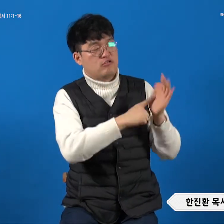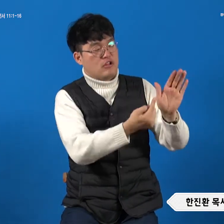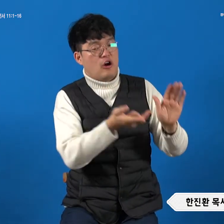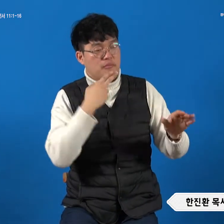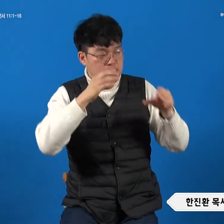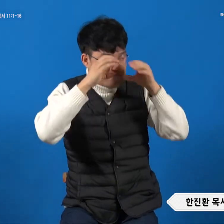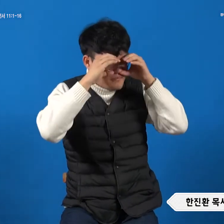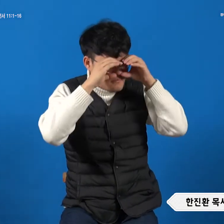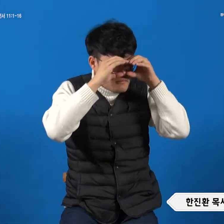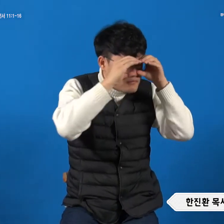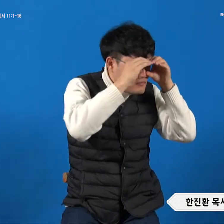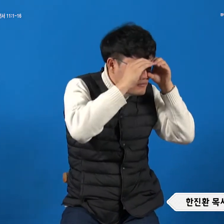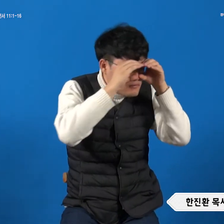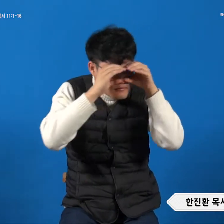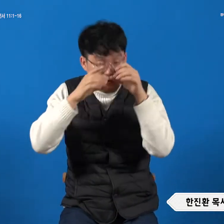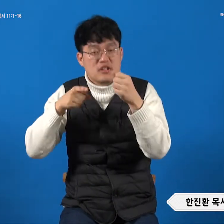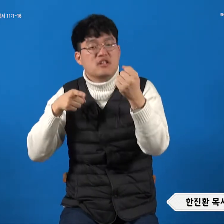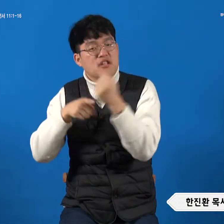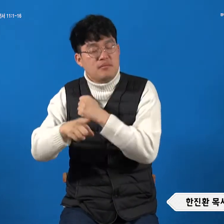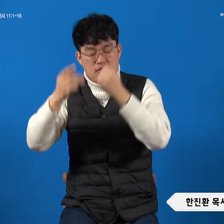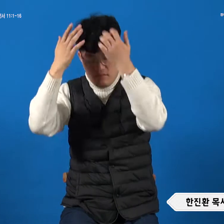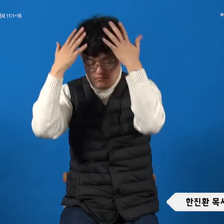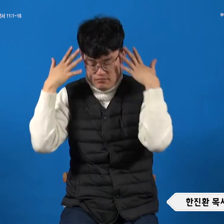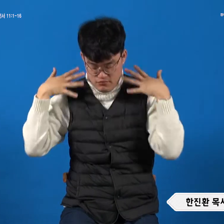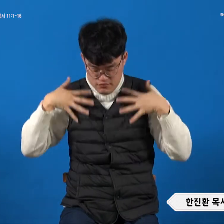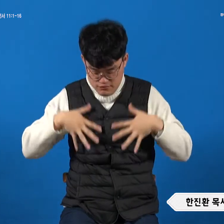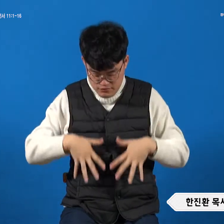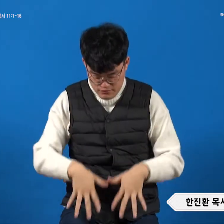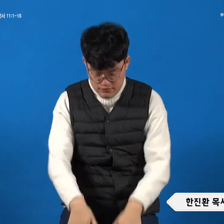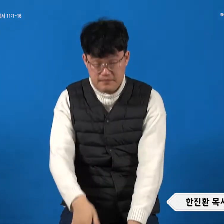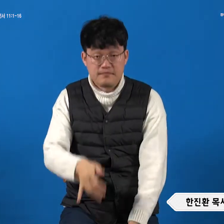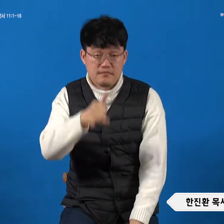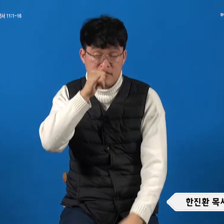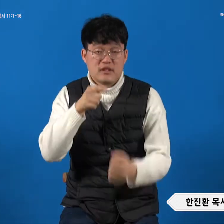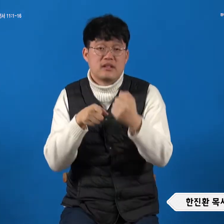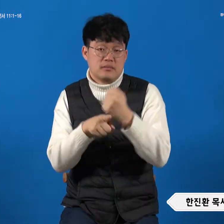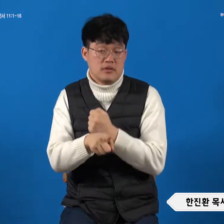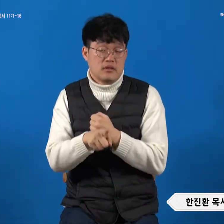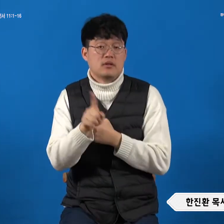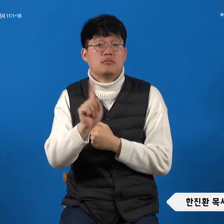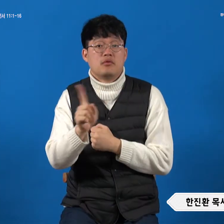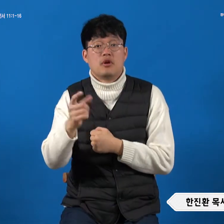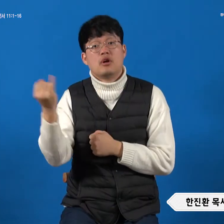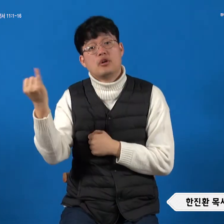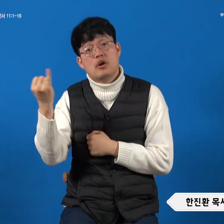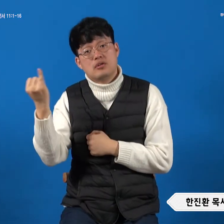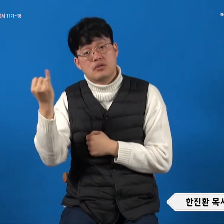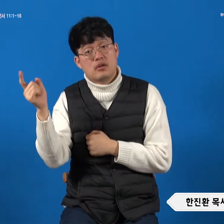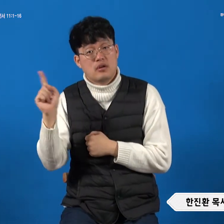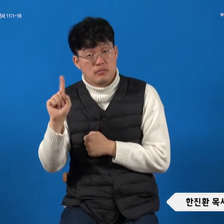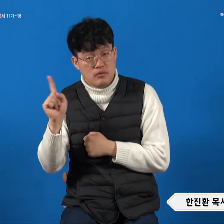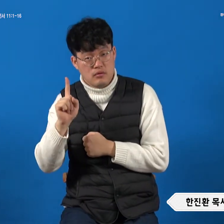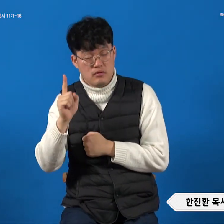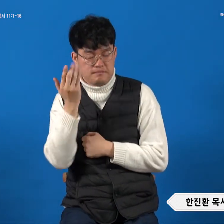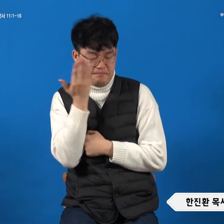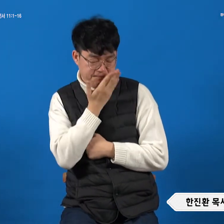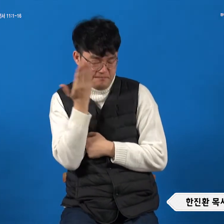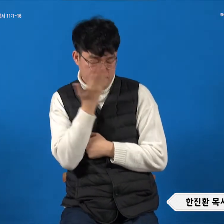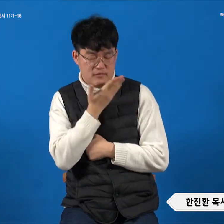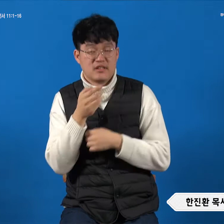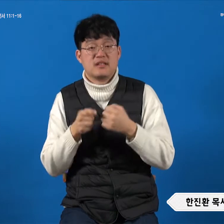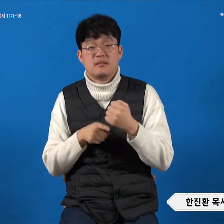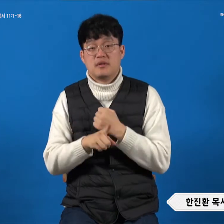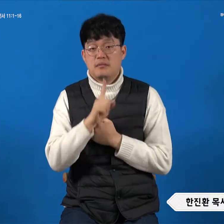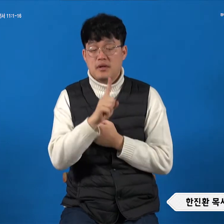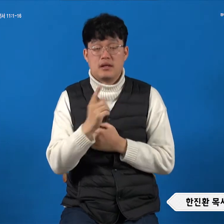남자에게는 내 얼굴을 보이지 않습니다 하는 뜻으로 노을을 썼습니다. 그것은 여성의 정숙함을 나타내는